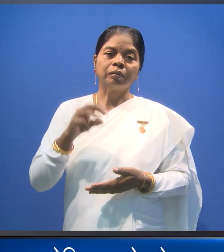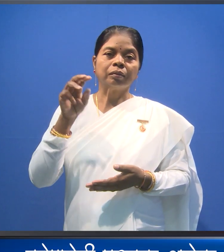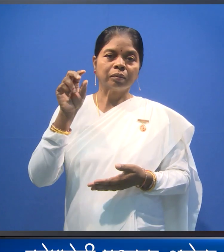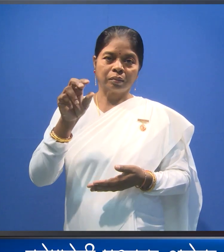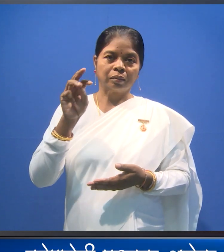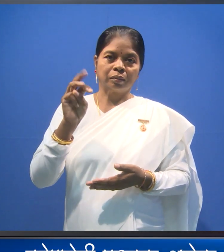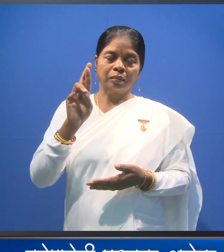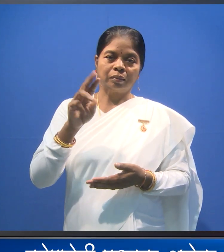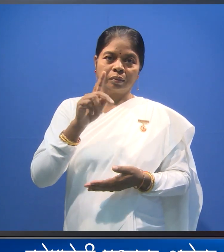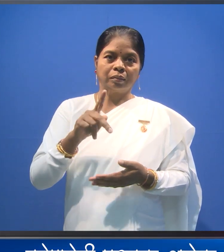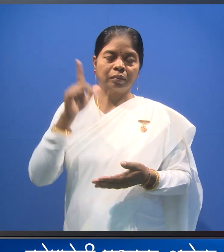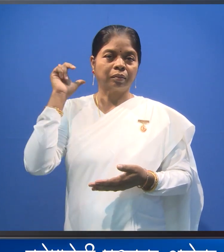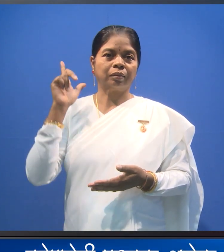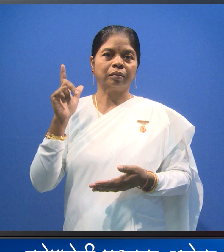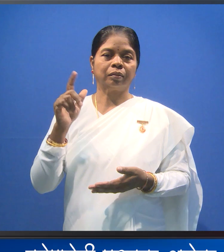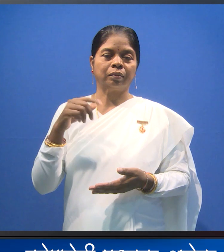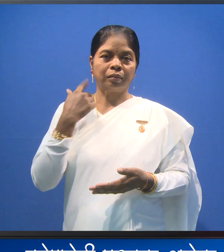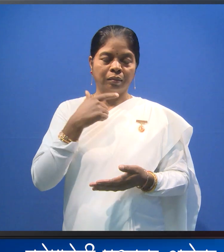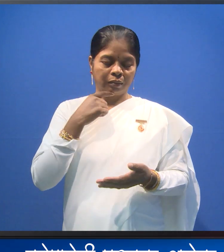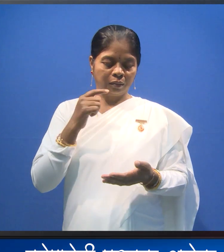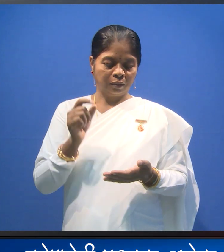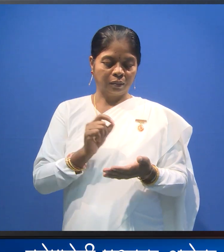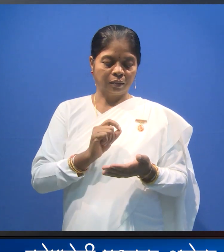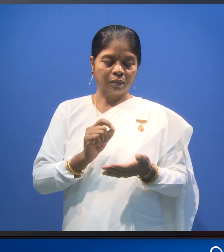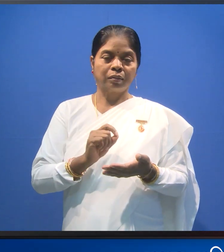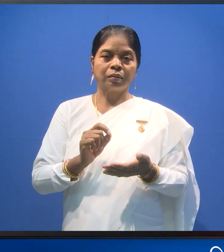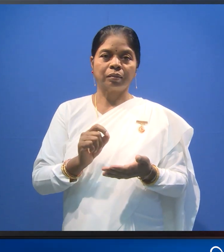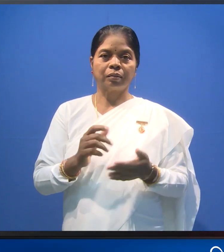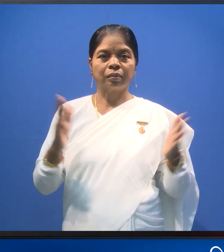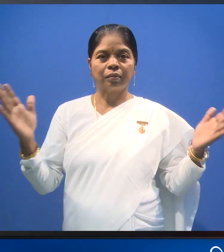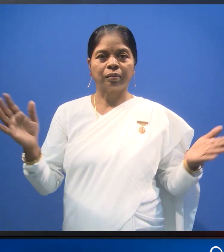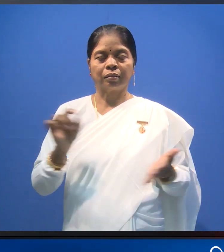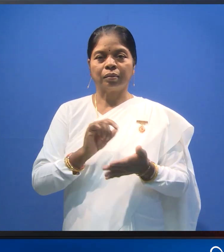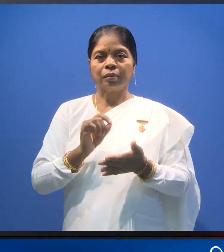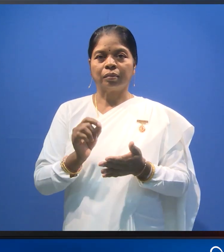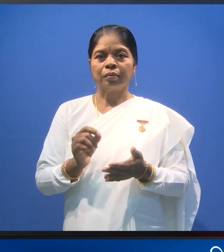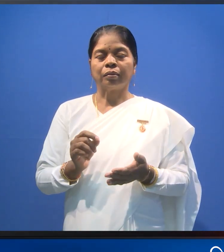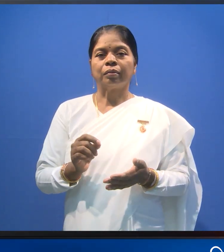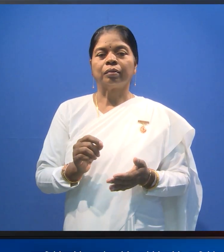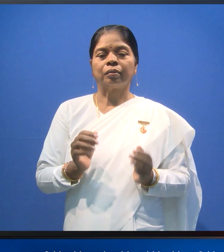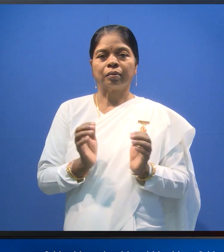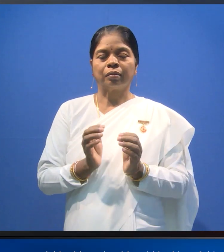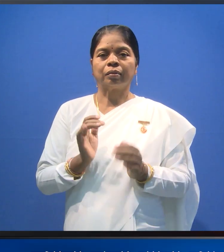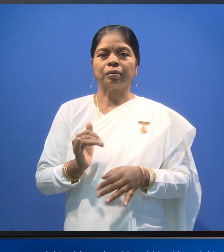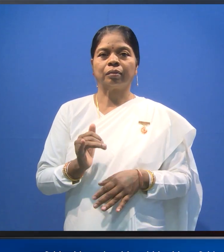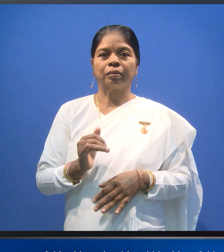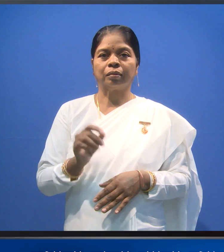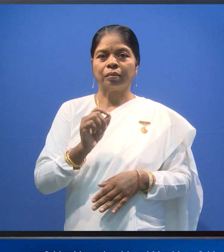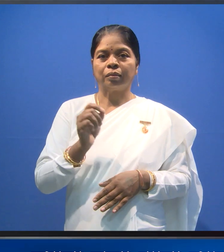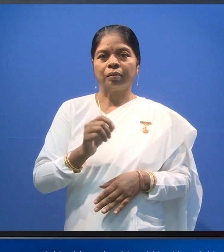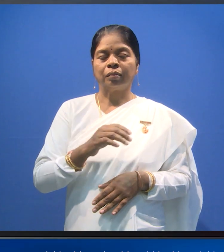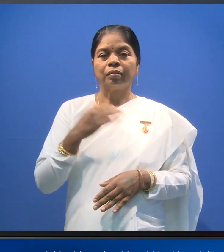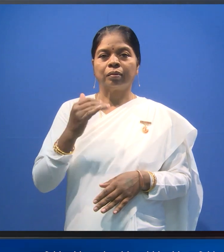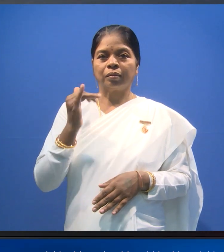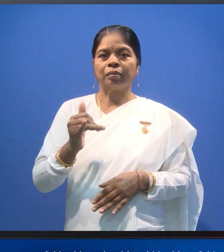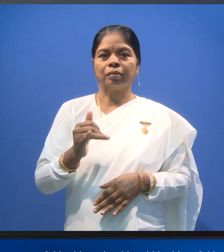केले. कोणतेही पुस्तक अनेक अक्षरांचा समूह असतो. अक्षर अविनाशी आहे. ज्याचा जन्म झाला